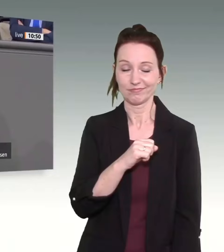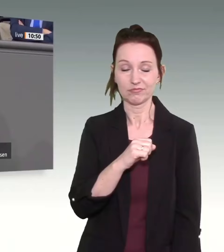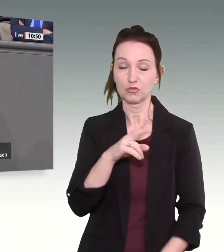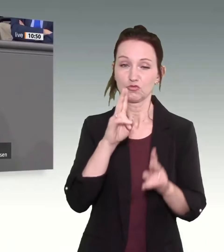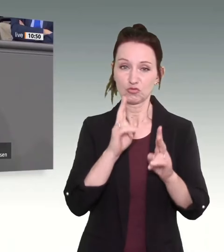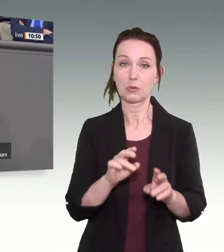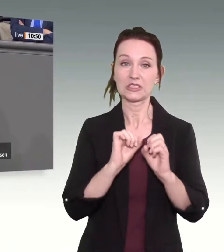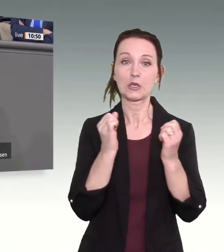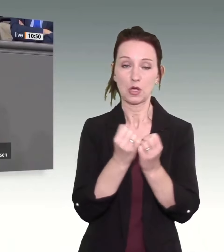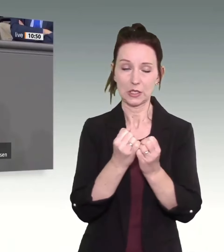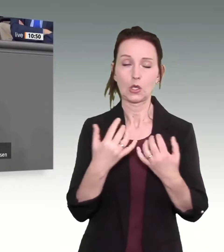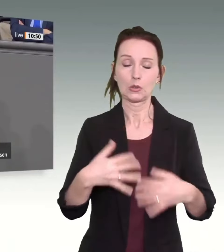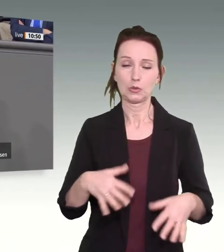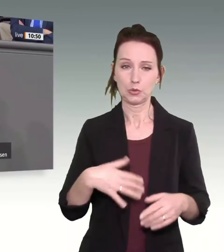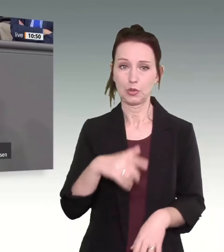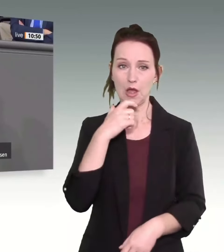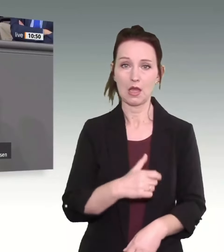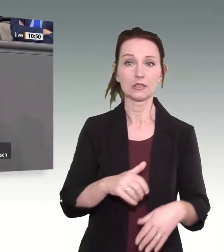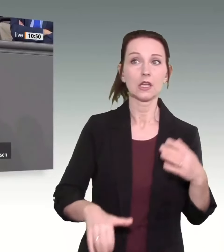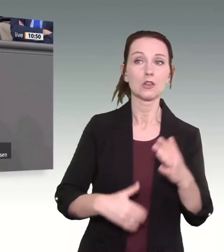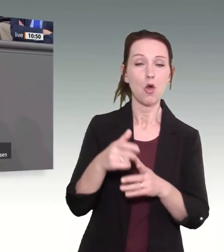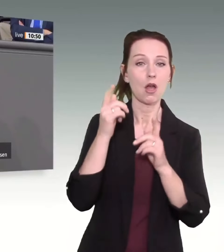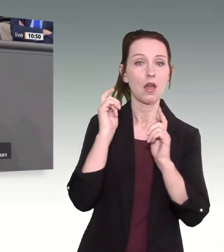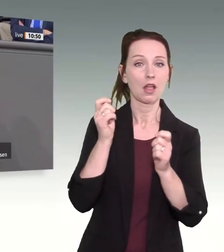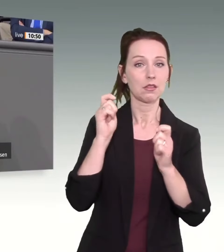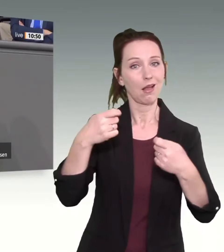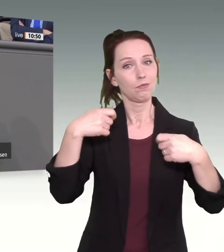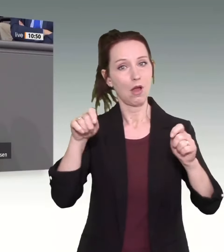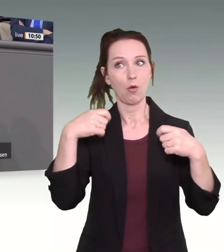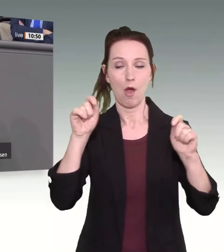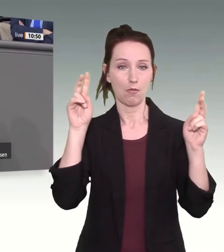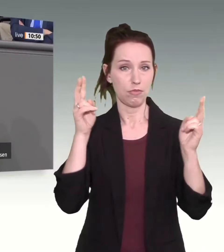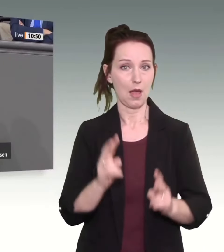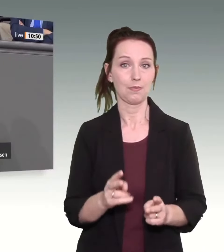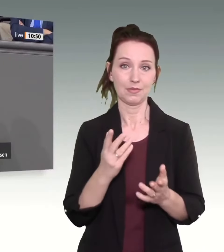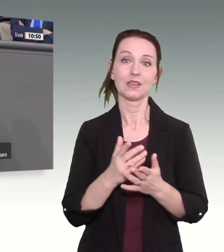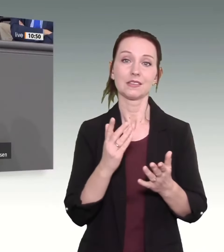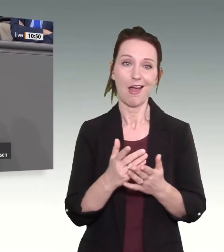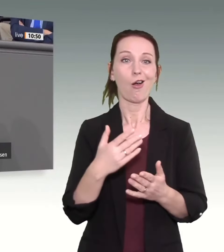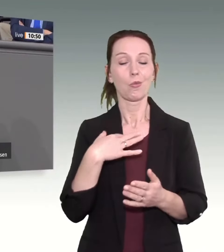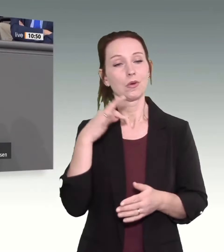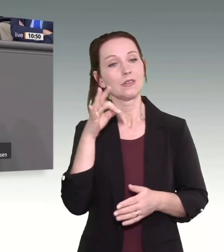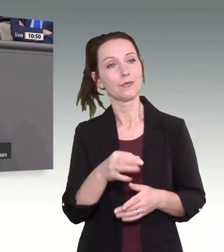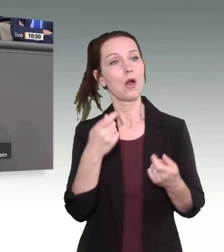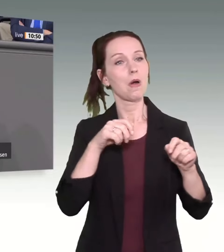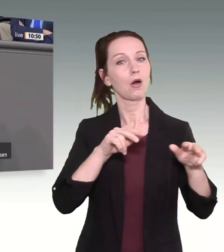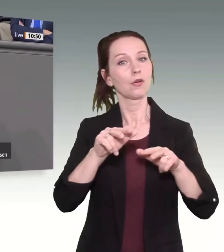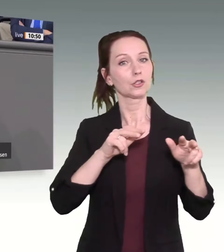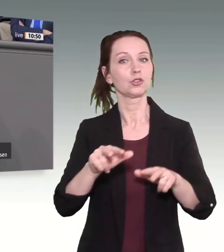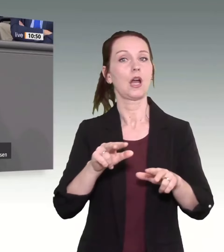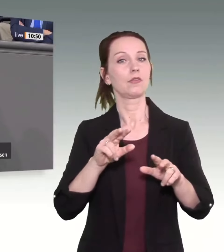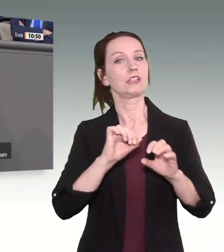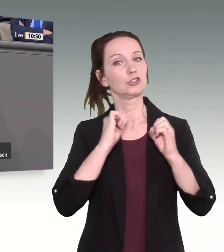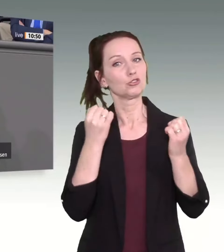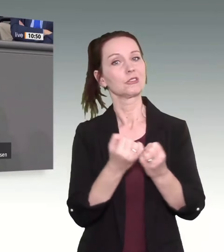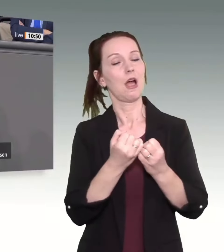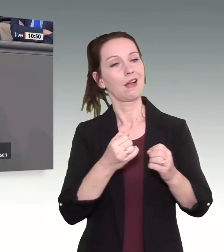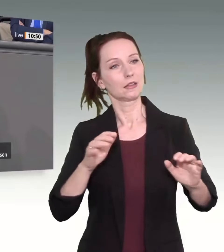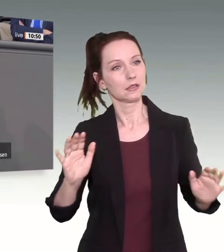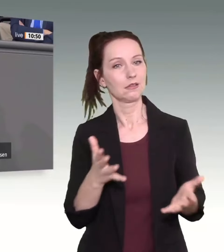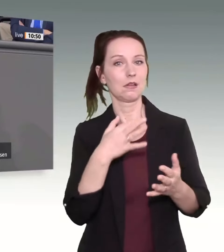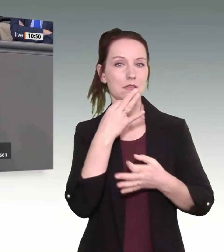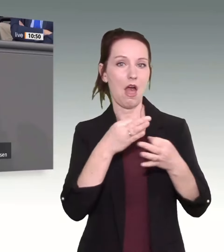massiv runter. Das heißt, wir müssen auch staatliche Nachfrage hier für die Stabilisierung der Bauwirtschaft einsetzen. Das